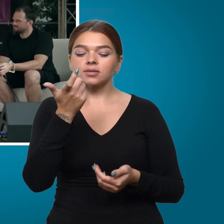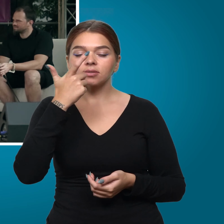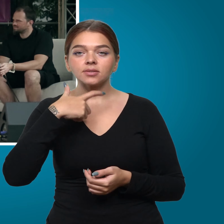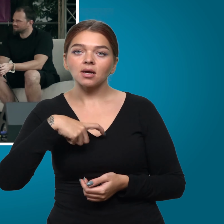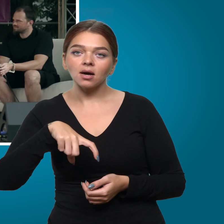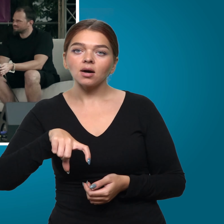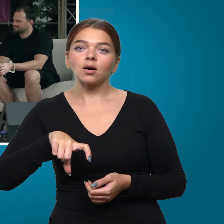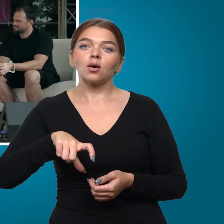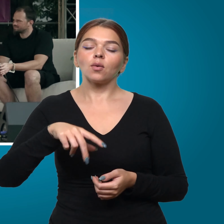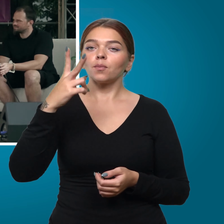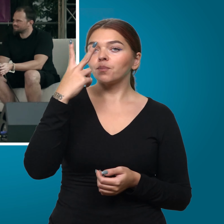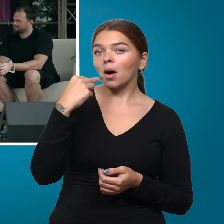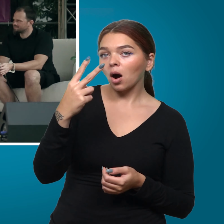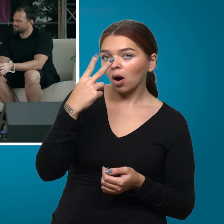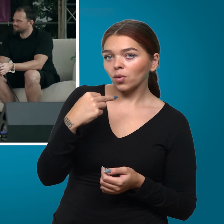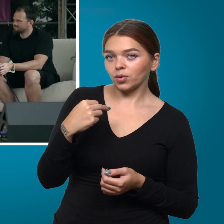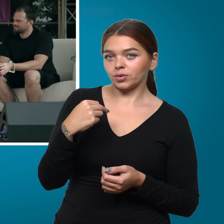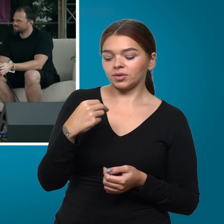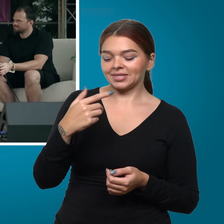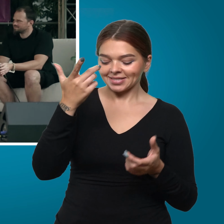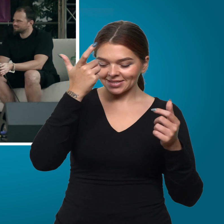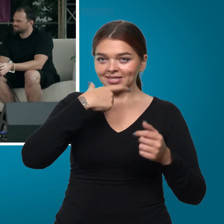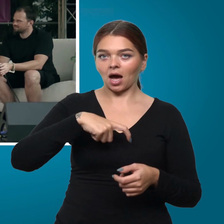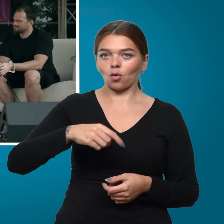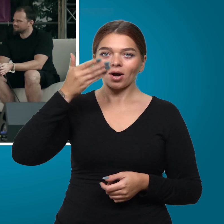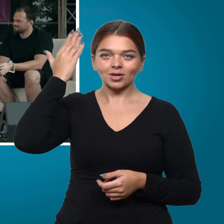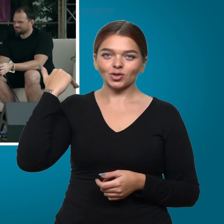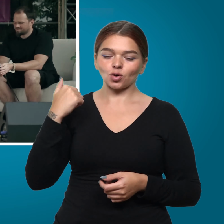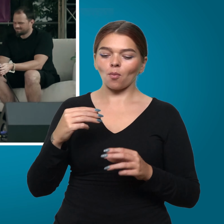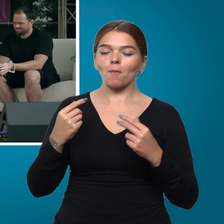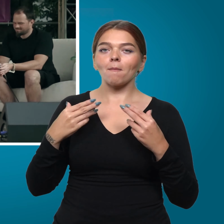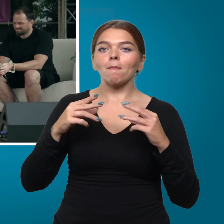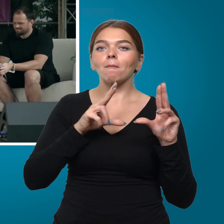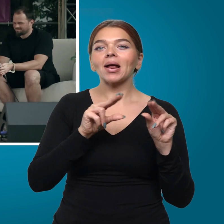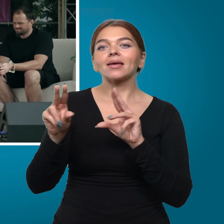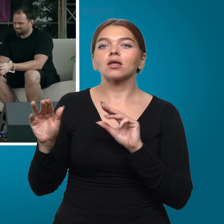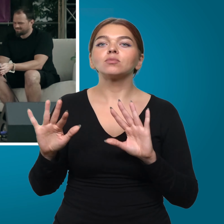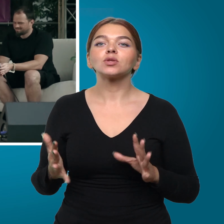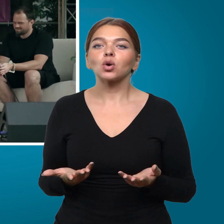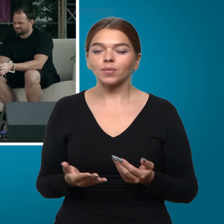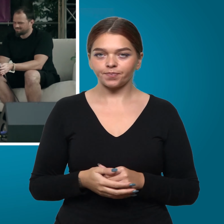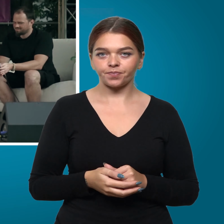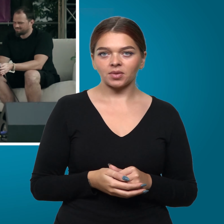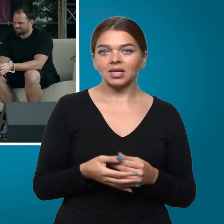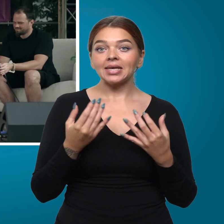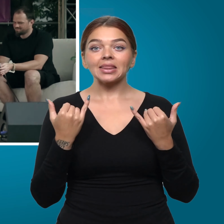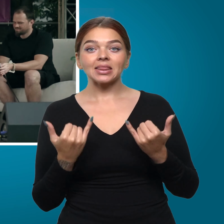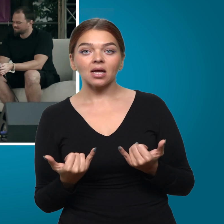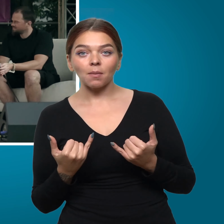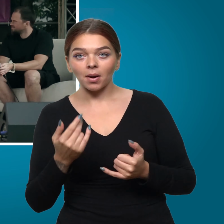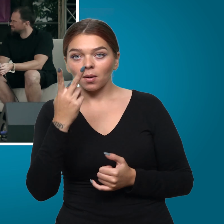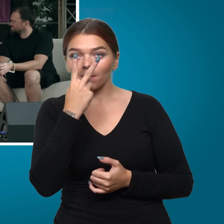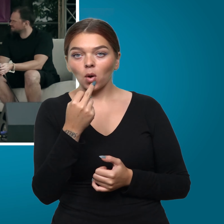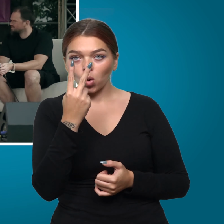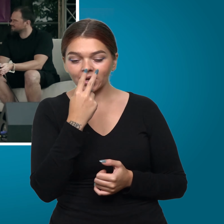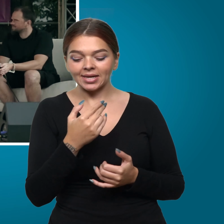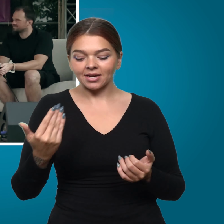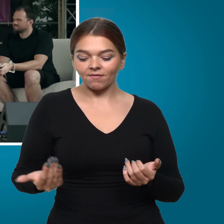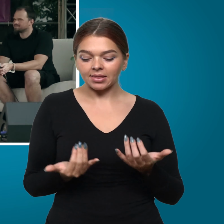savo paaugliui ar paaugliai tam žmogui, kuris buvot? Aš galvoju, kad dabartiniai paaugliai ir